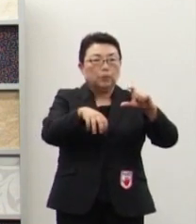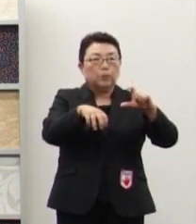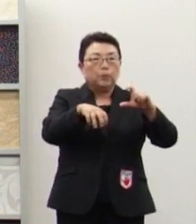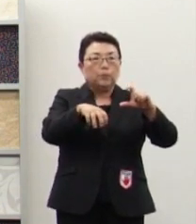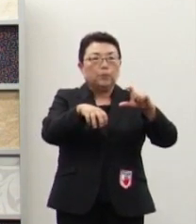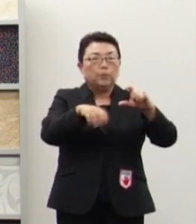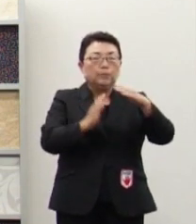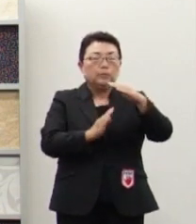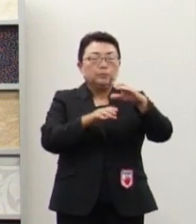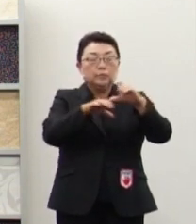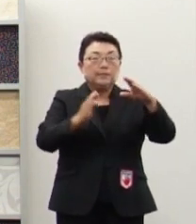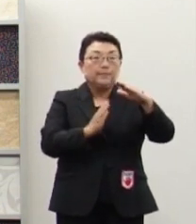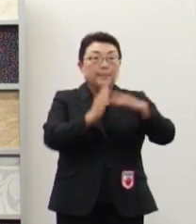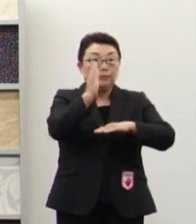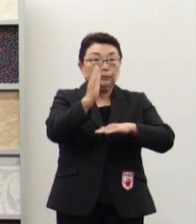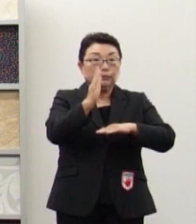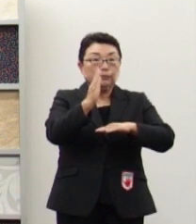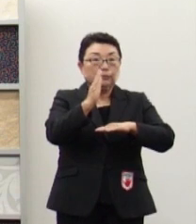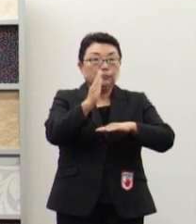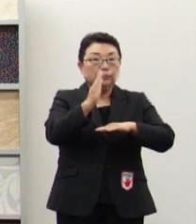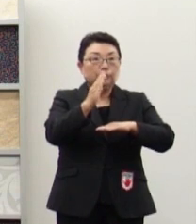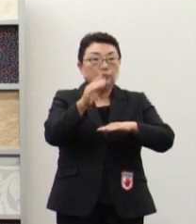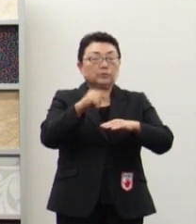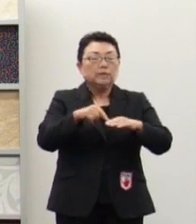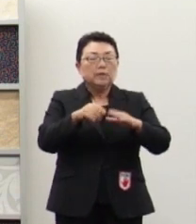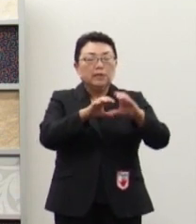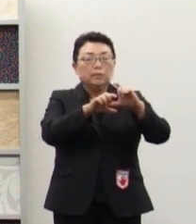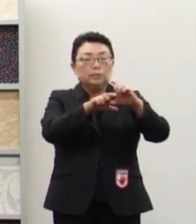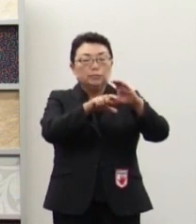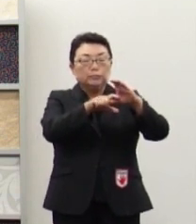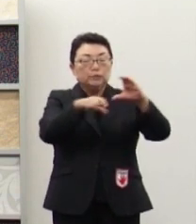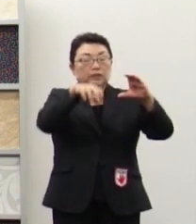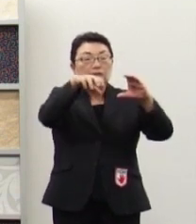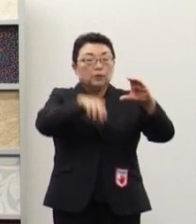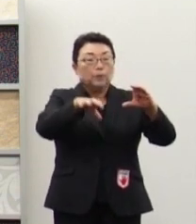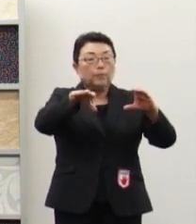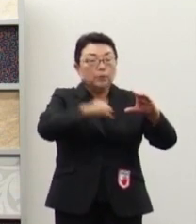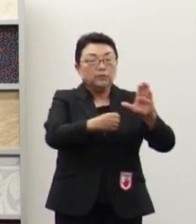で、これはグリーンゾーン認証店であれば基本的にその